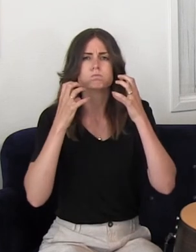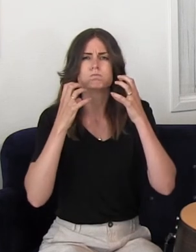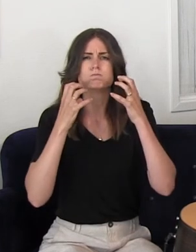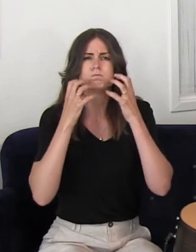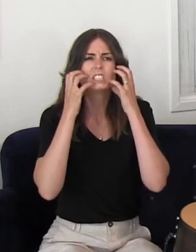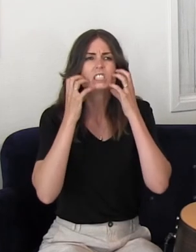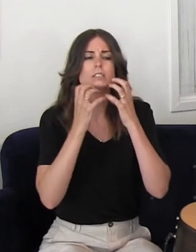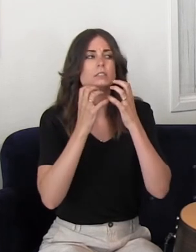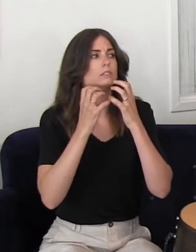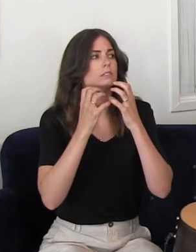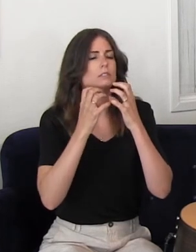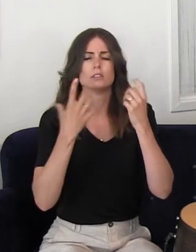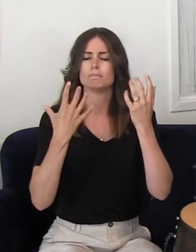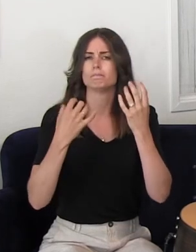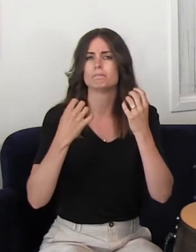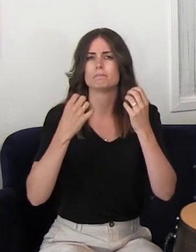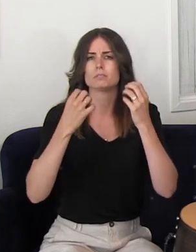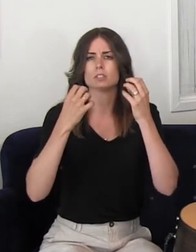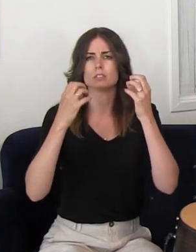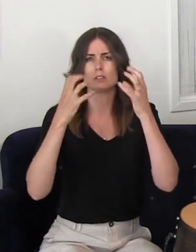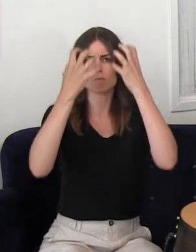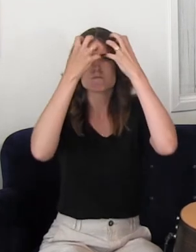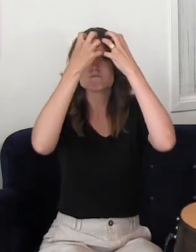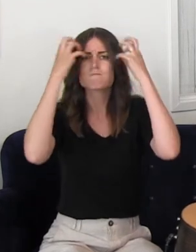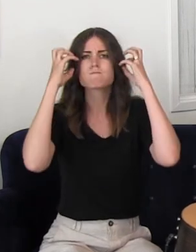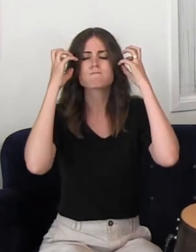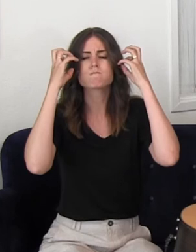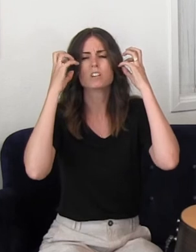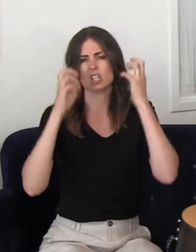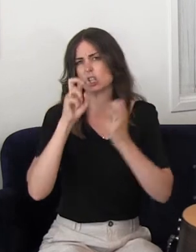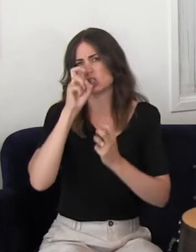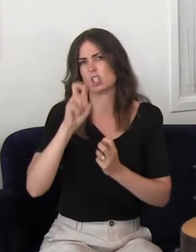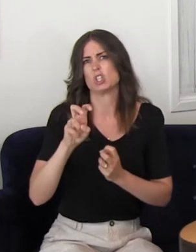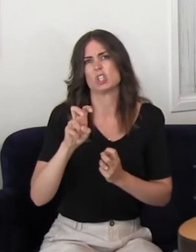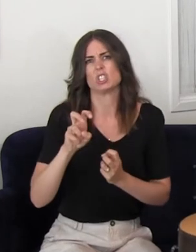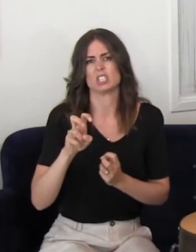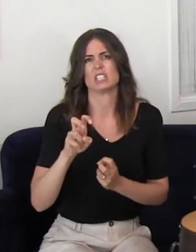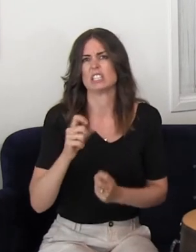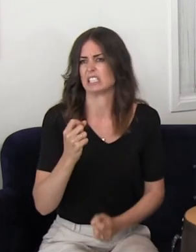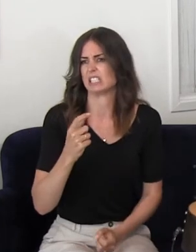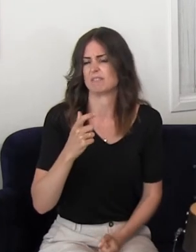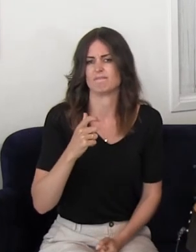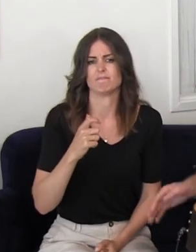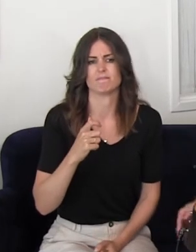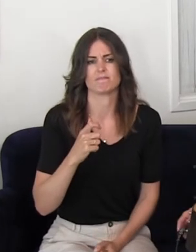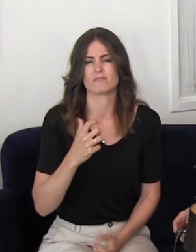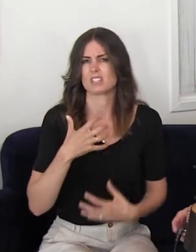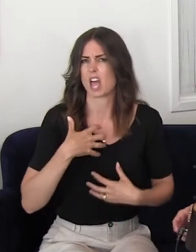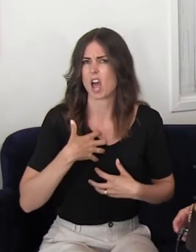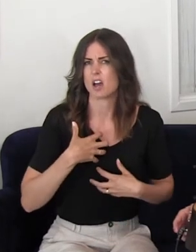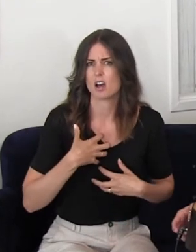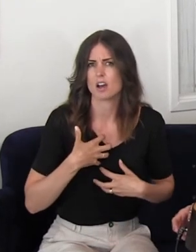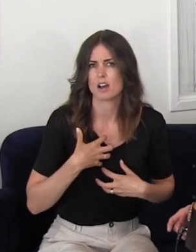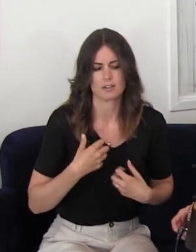kraftig underkäke och var kraftigare över ögonbrynen. Så han såg ganska älsken och arg ut.